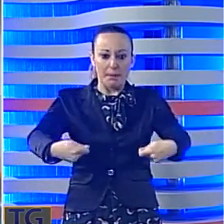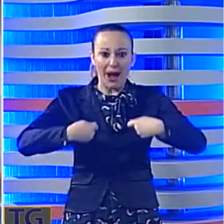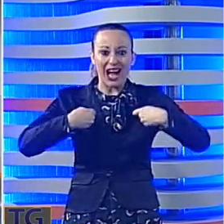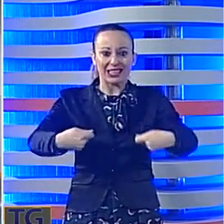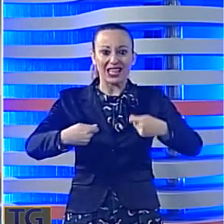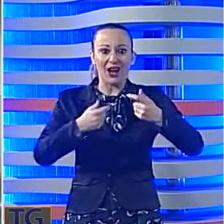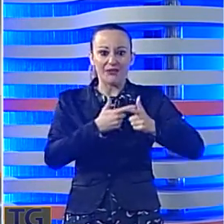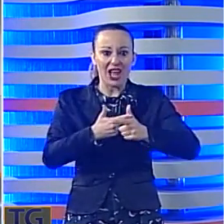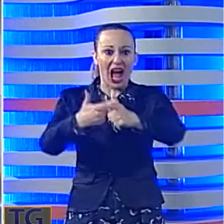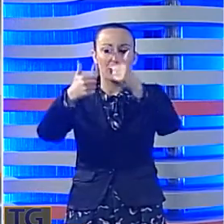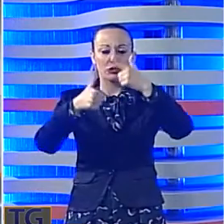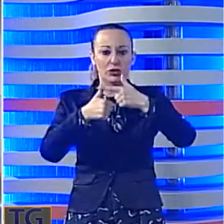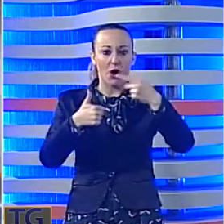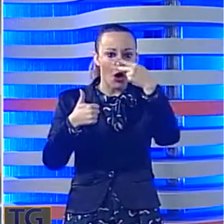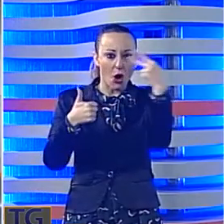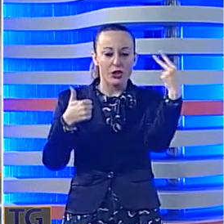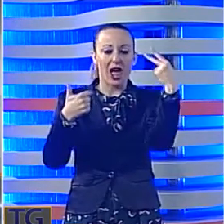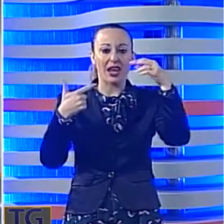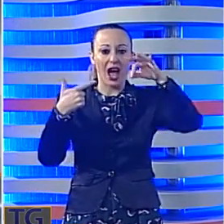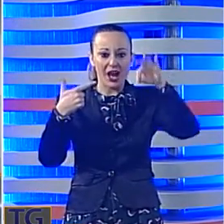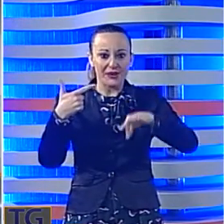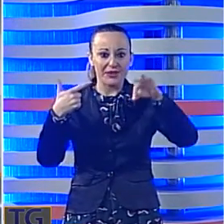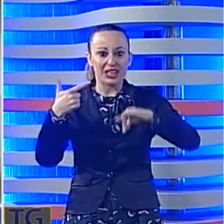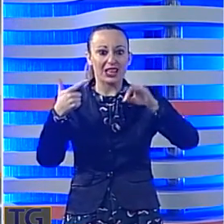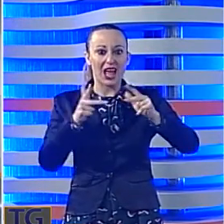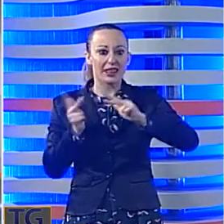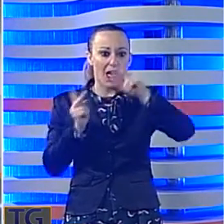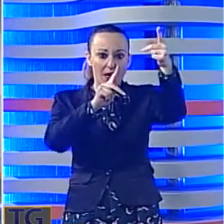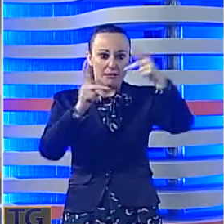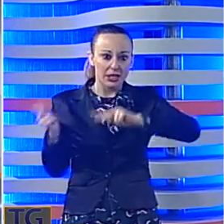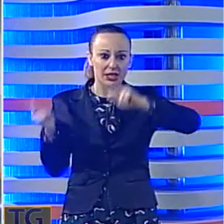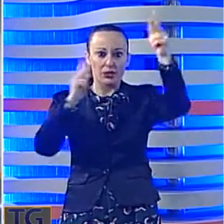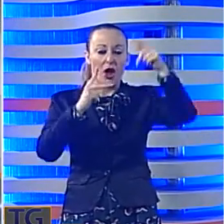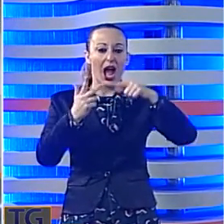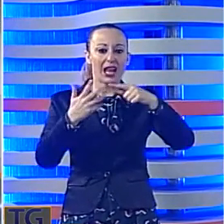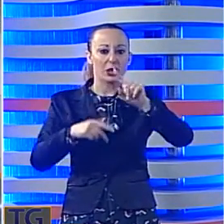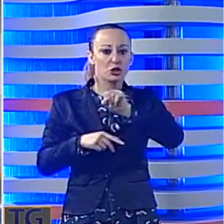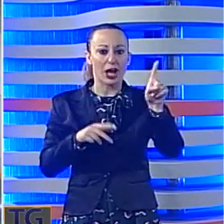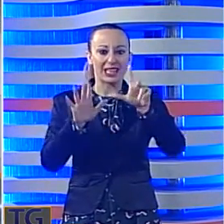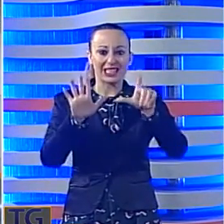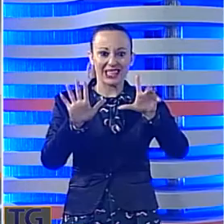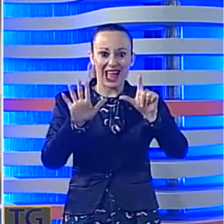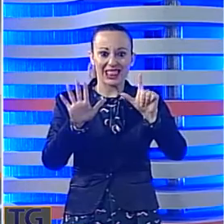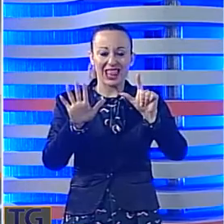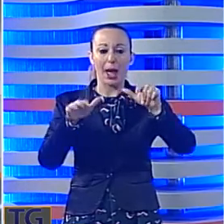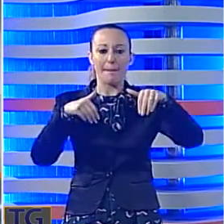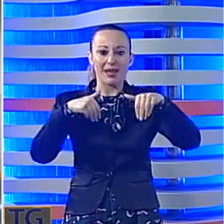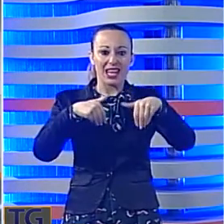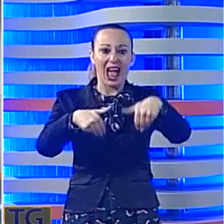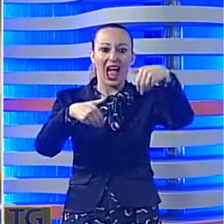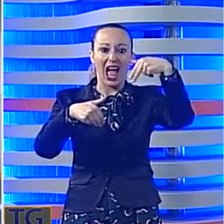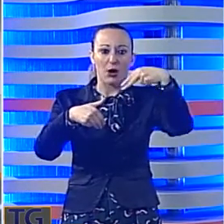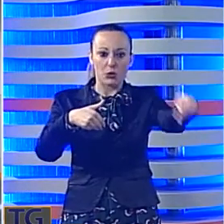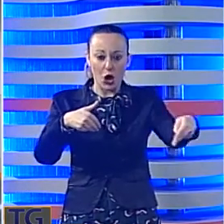bisogna considerare alberghi, vitto, trasporto. E si parla di 117.000 euro